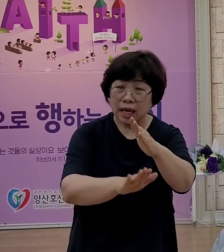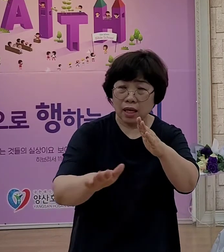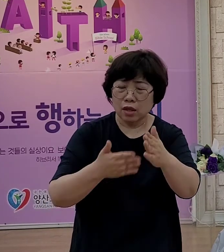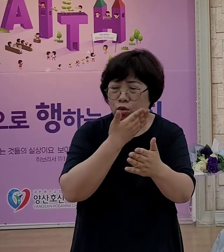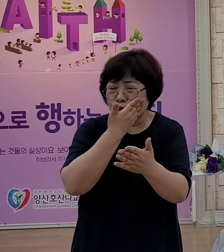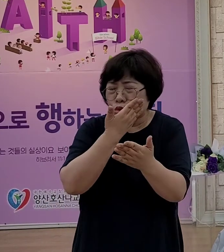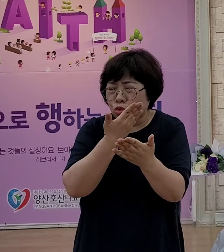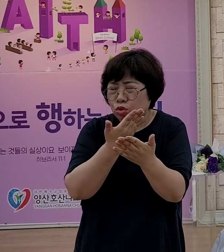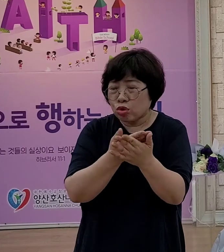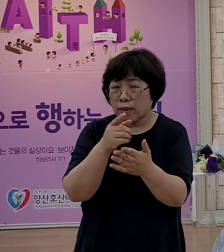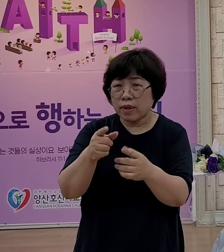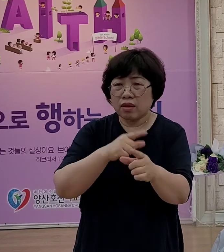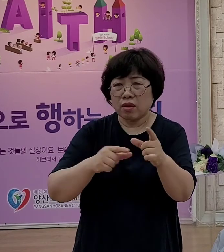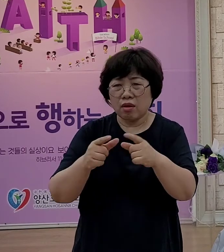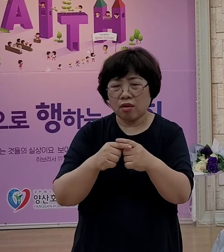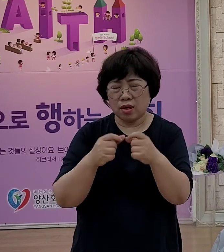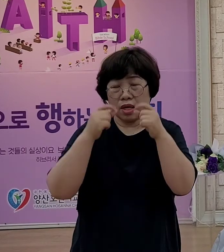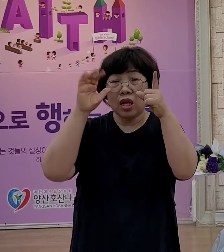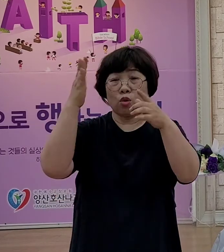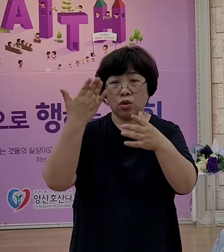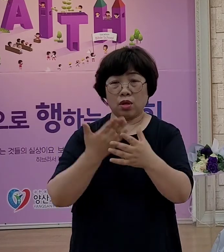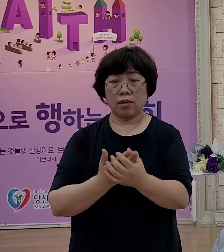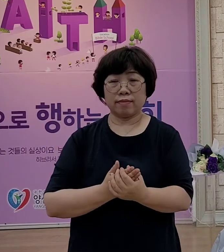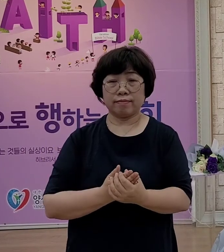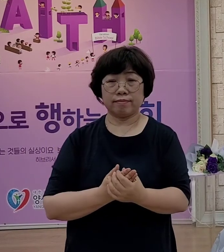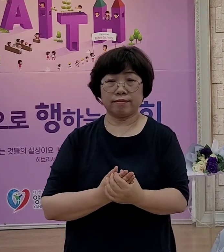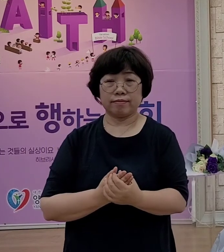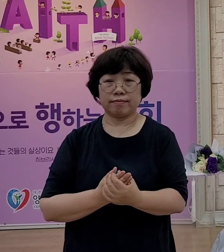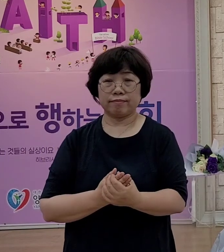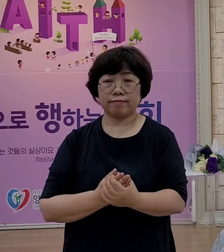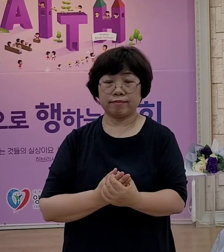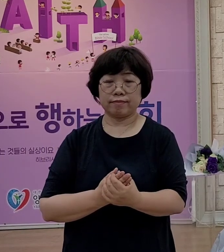소중함을 더없이 느꼈어요.